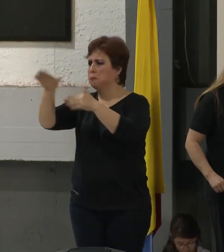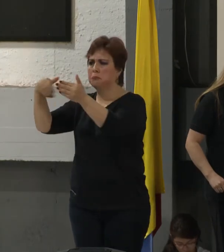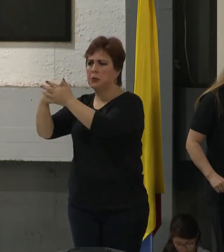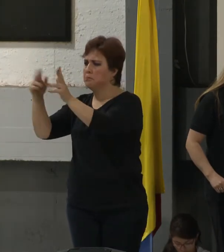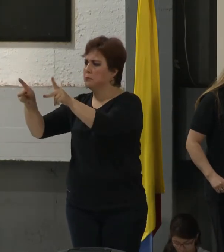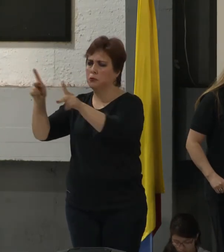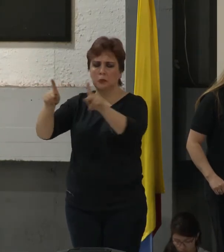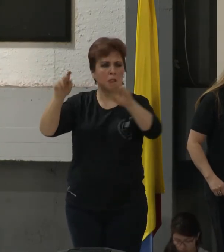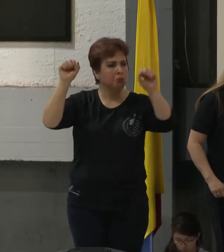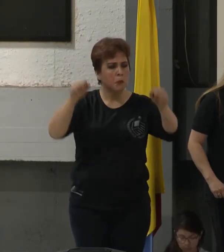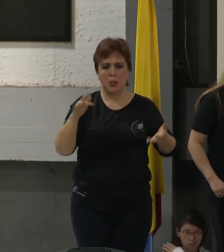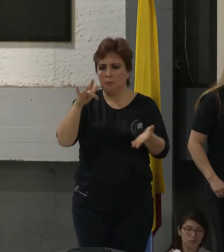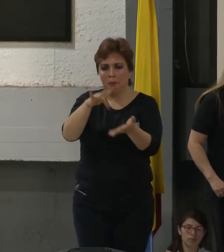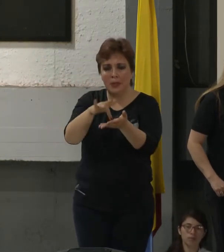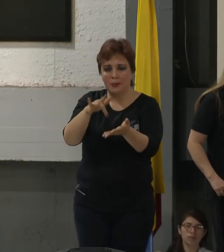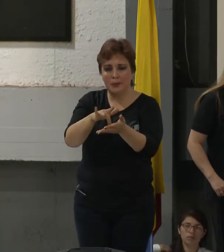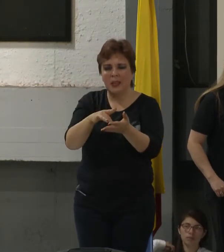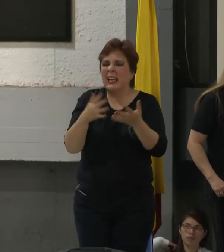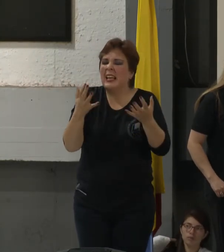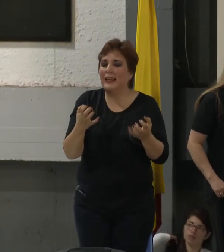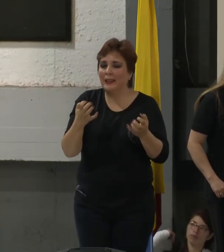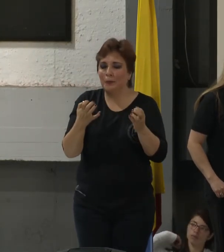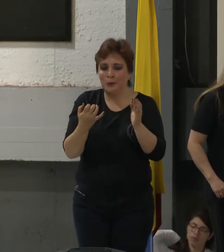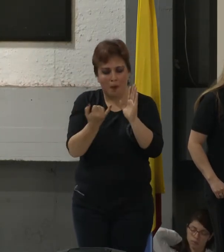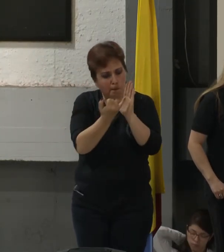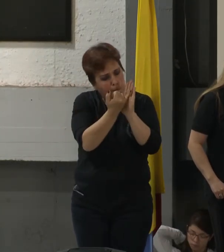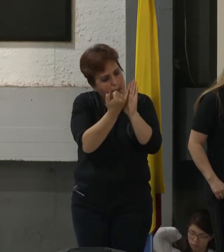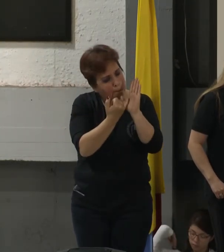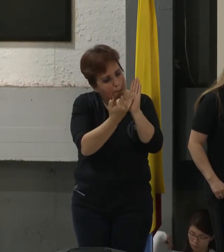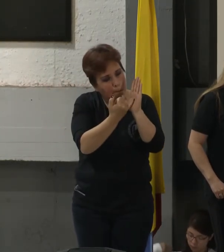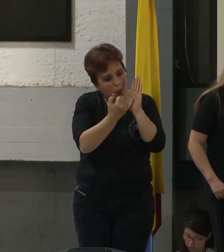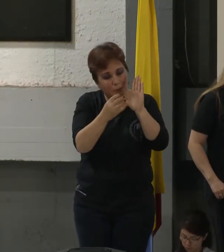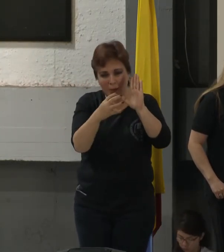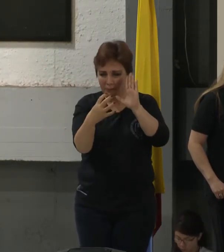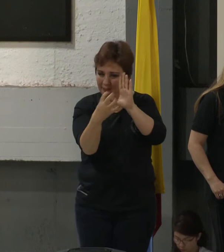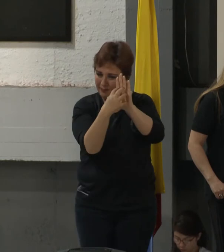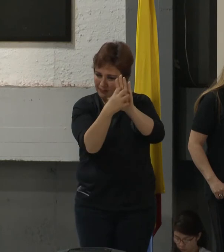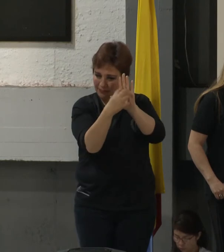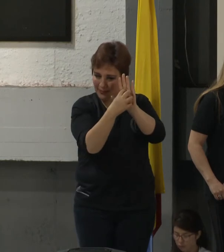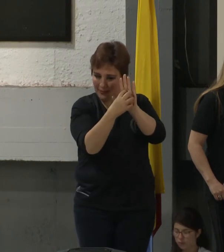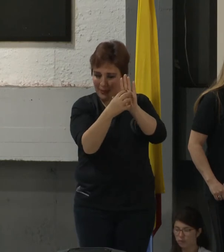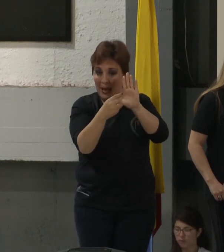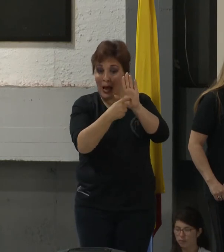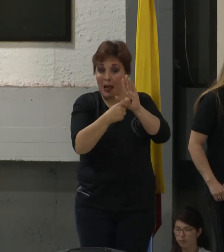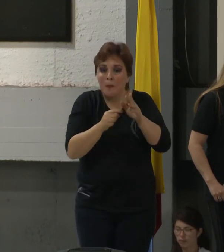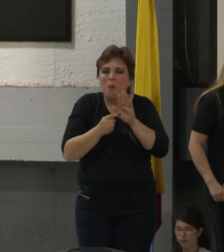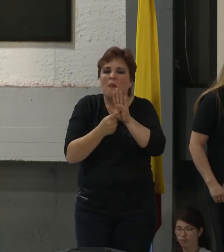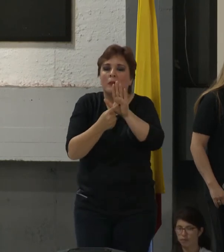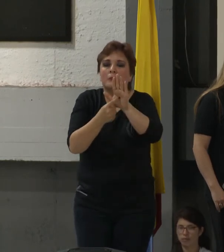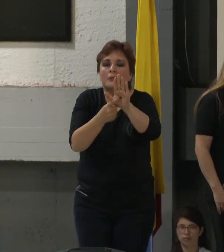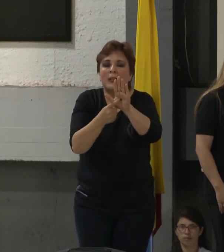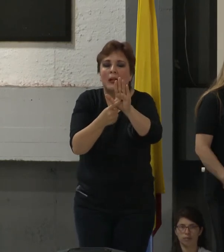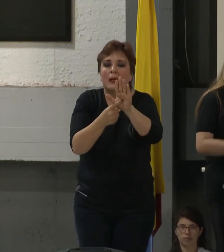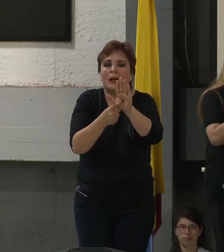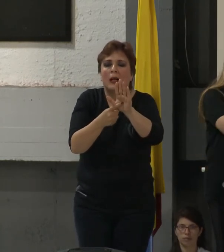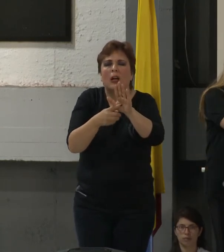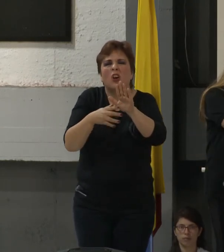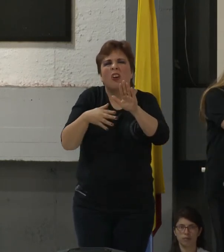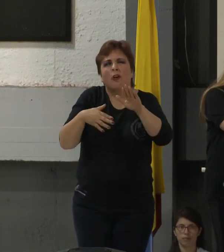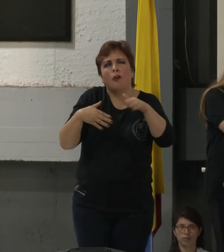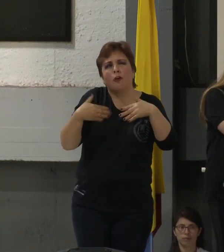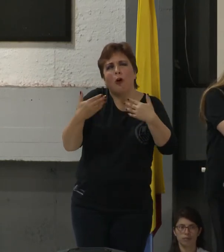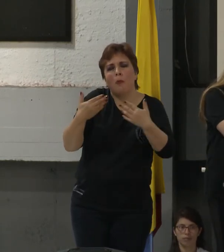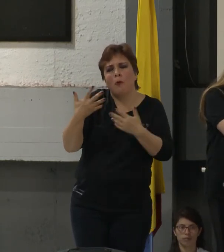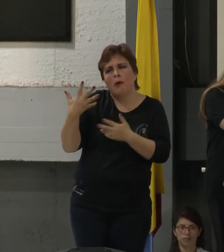el objetivo de crear una imagen visual inédita de los 50 años que posibilitará la reconstrucción la